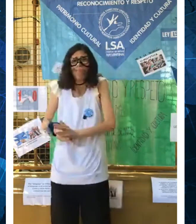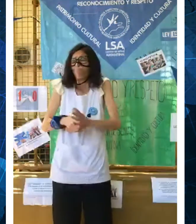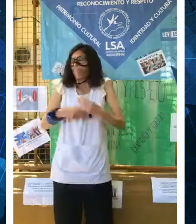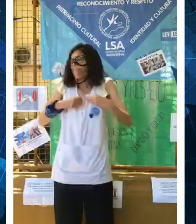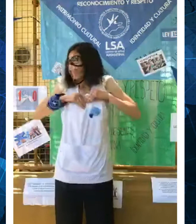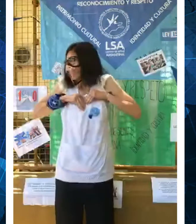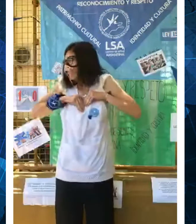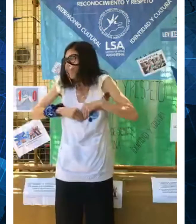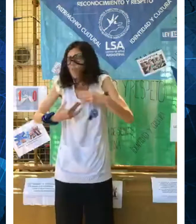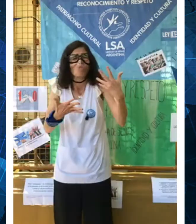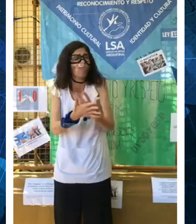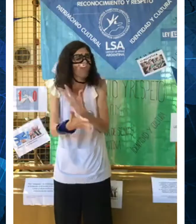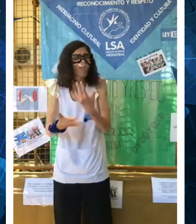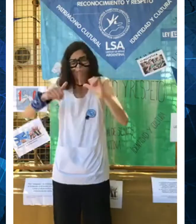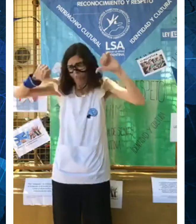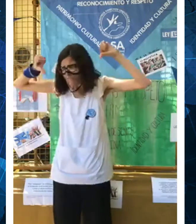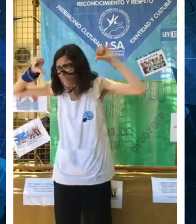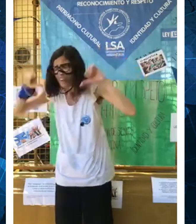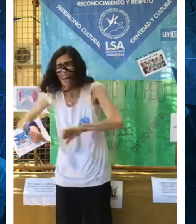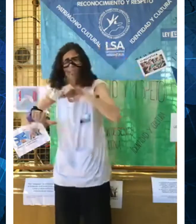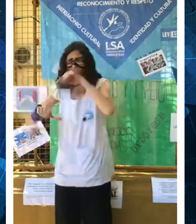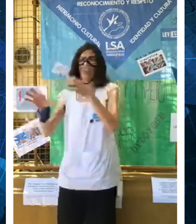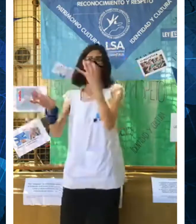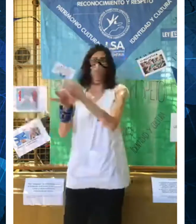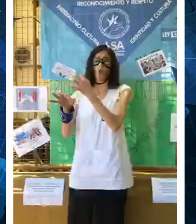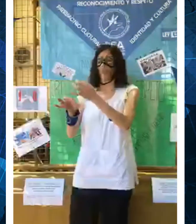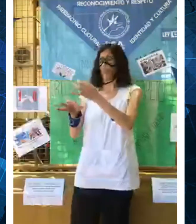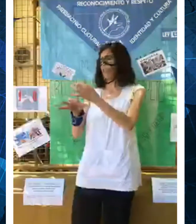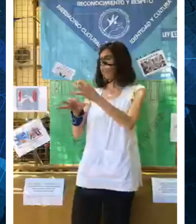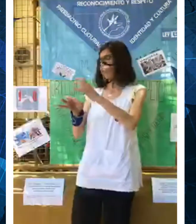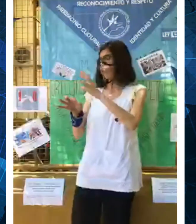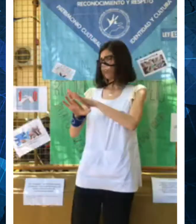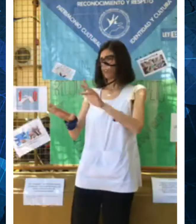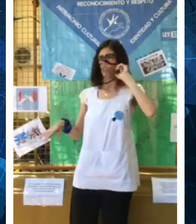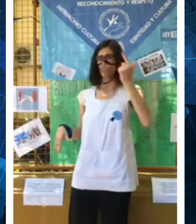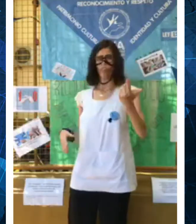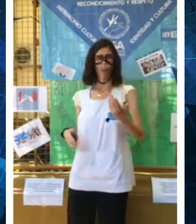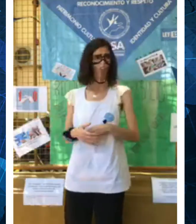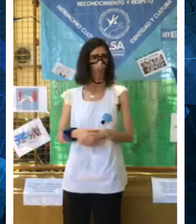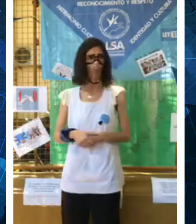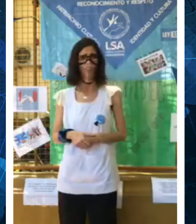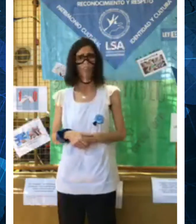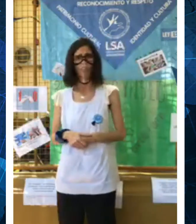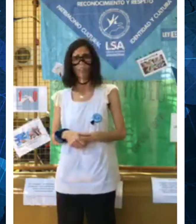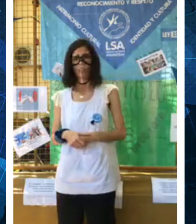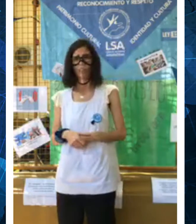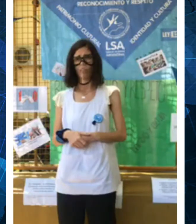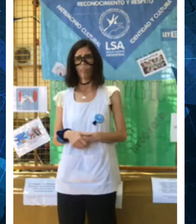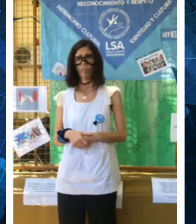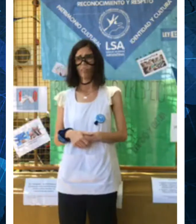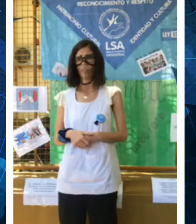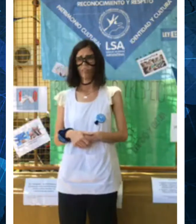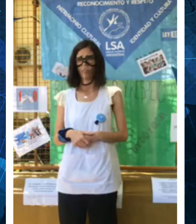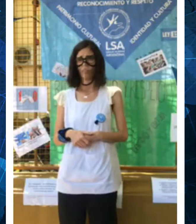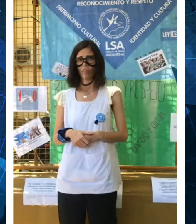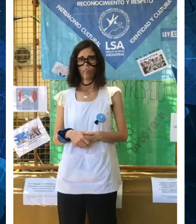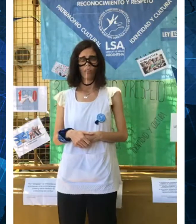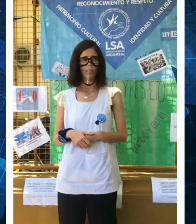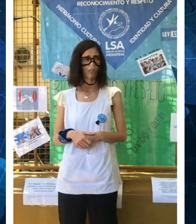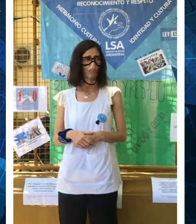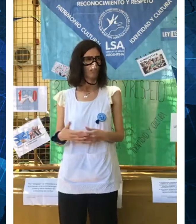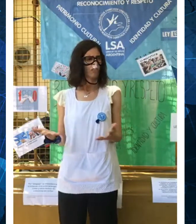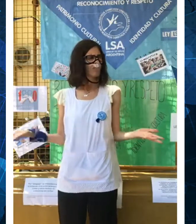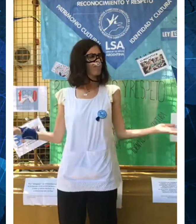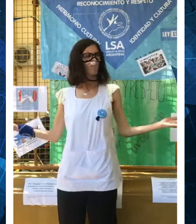en la misma situación de opresión, muy frustrante y mucho sufrimiento, un fracaso de la educación de las niñas y niños